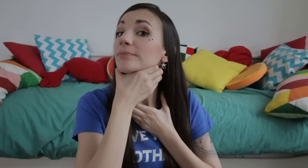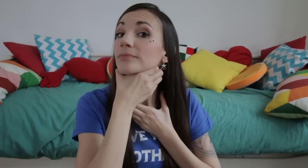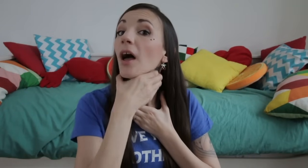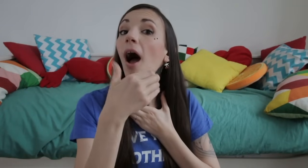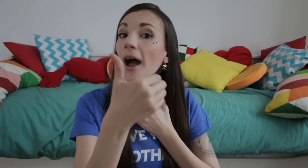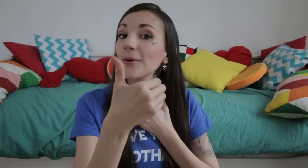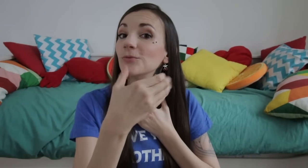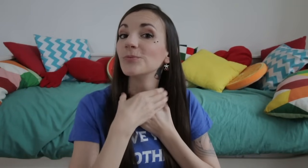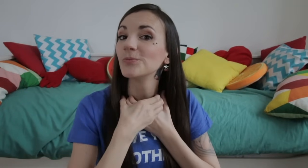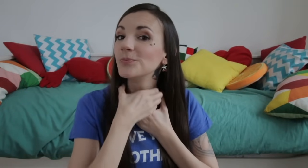Un coup.